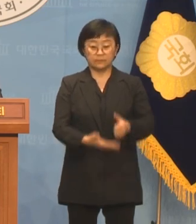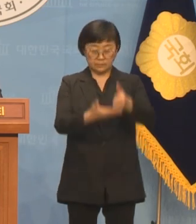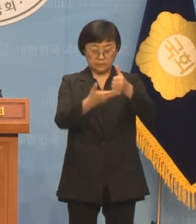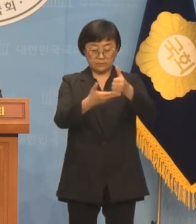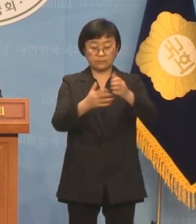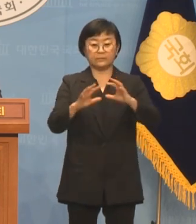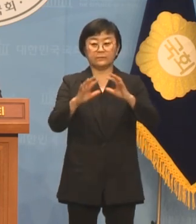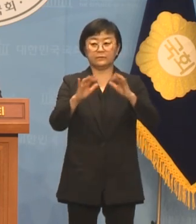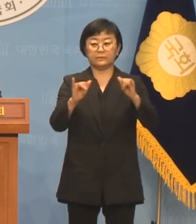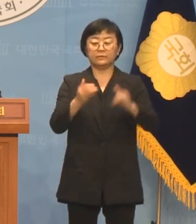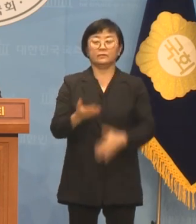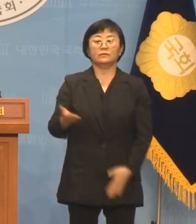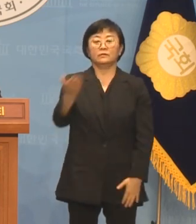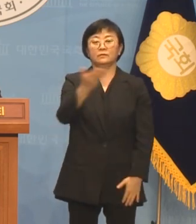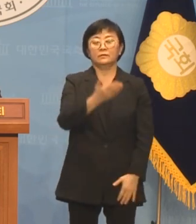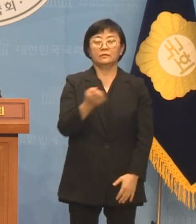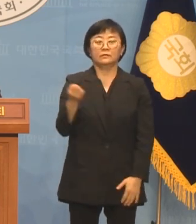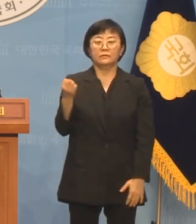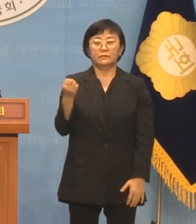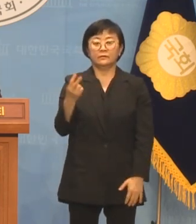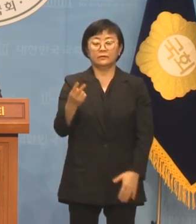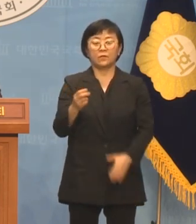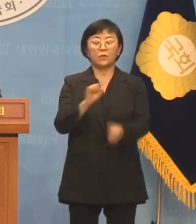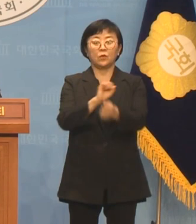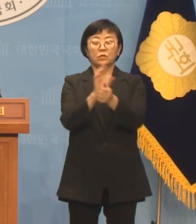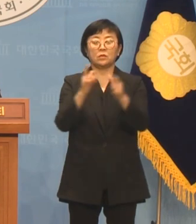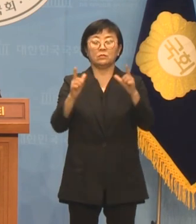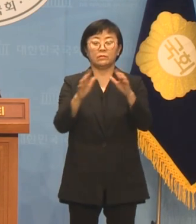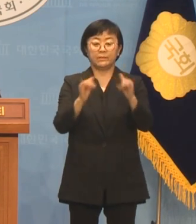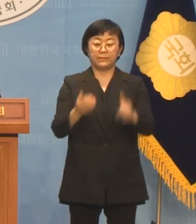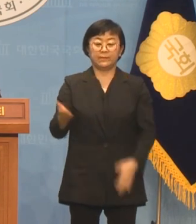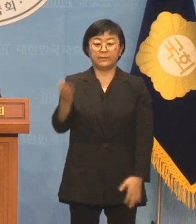존경하는 국민 여러분, 그리고 동작구민 여러분,